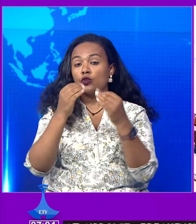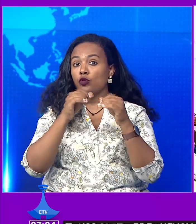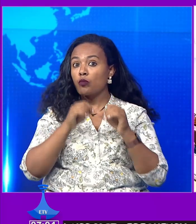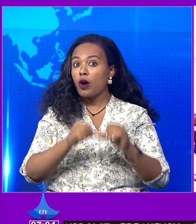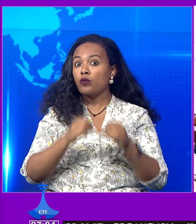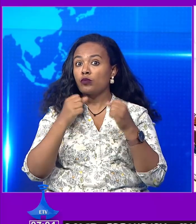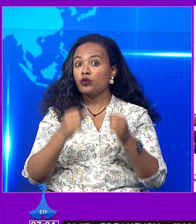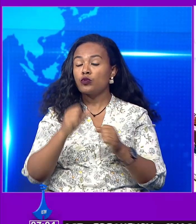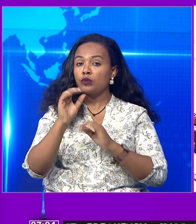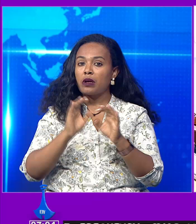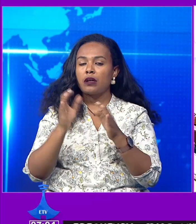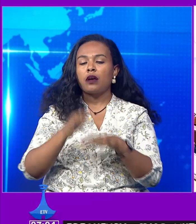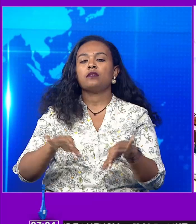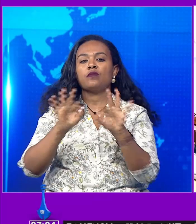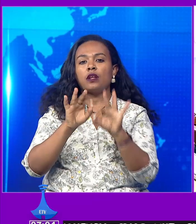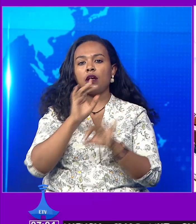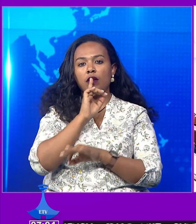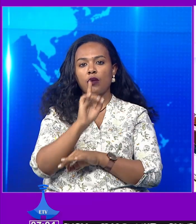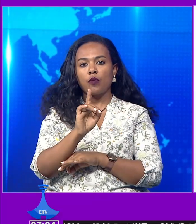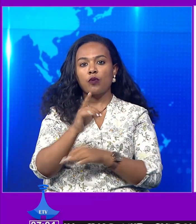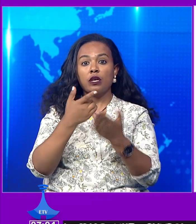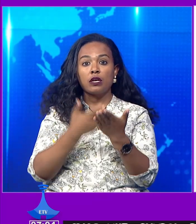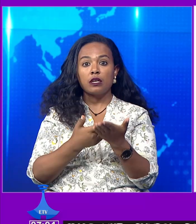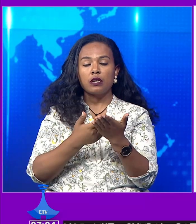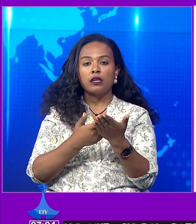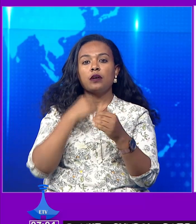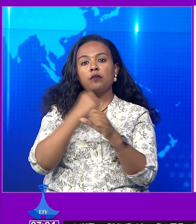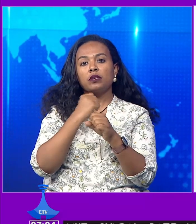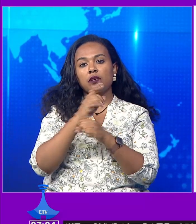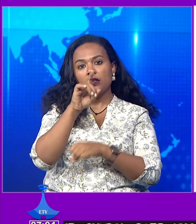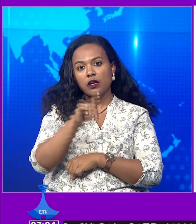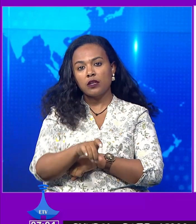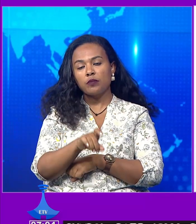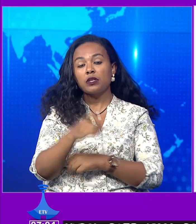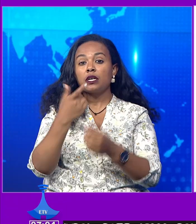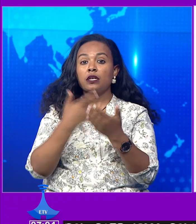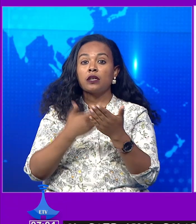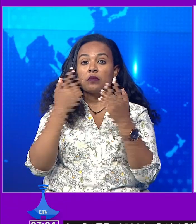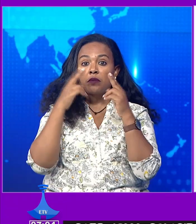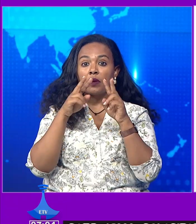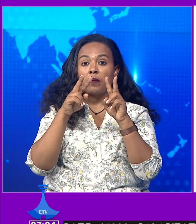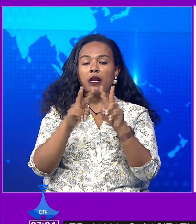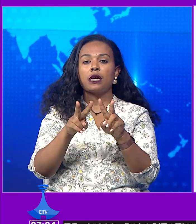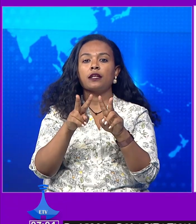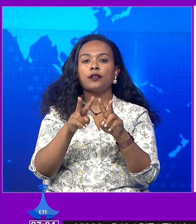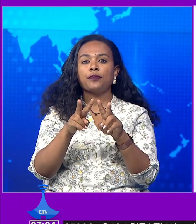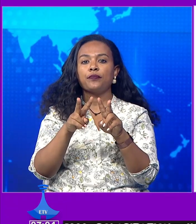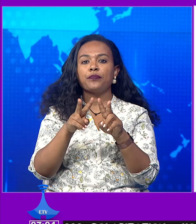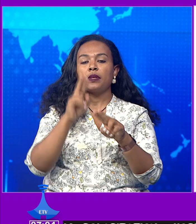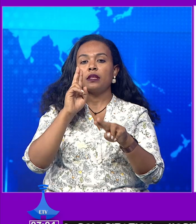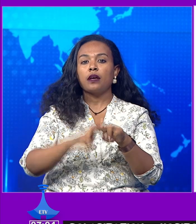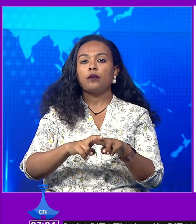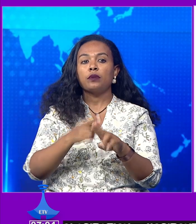የሚችሉ ማድረግ አስፈላጊ። ይሄንን መስራት አለብን። ይሄንን በሚመለከት ቁጭ